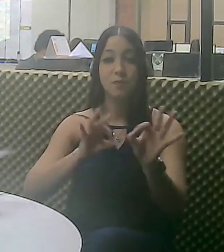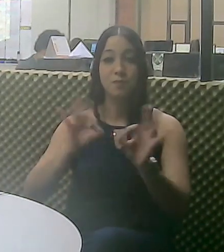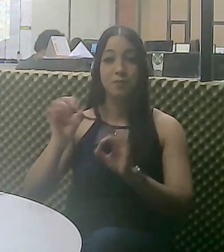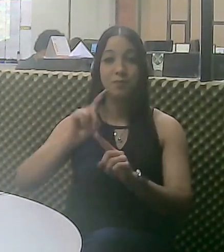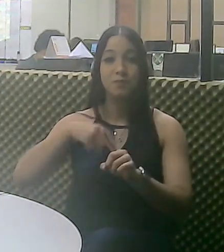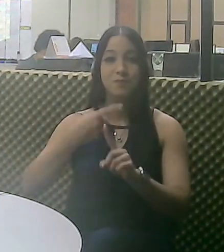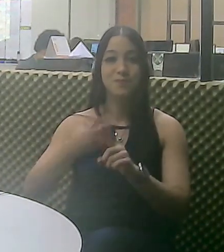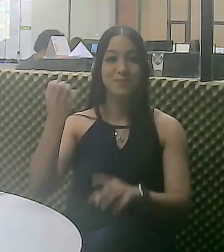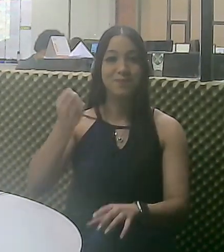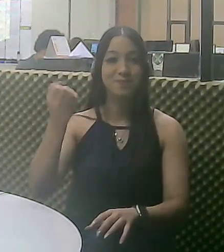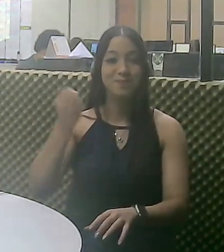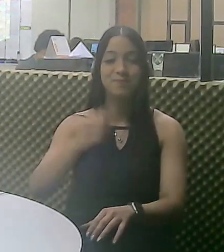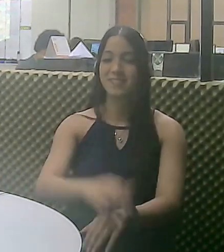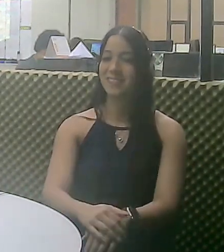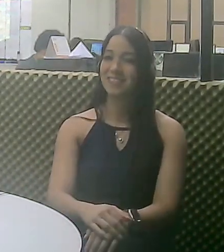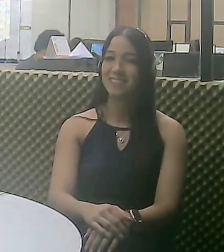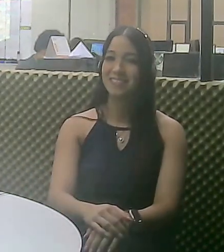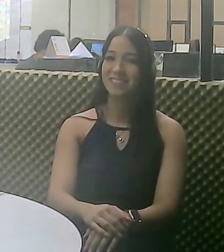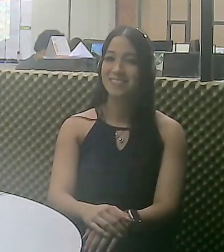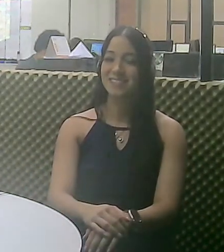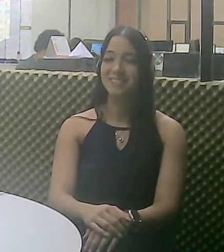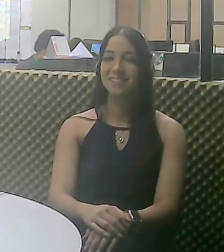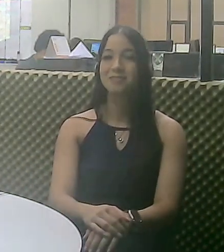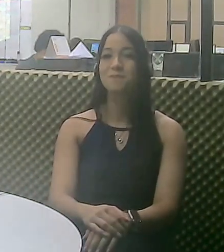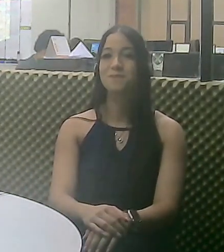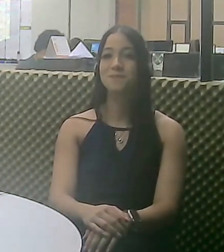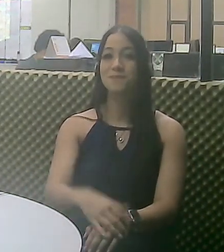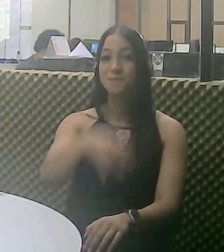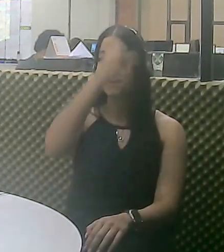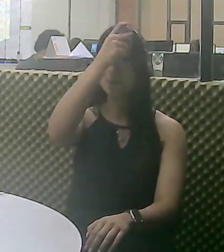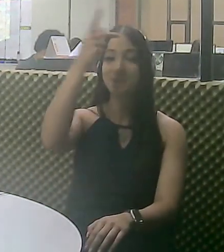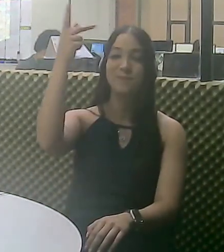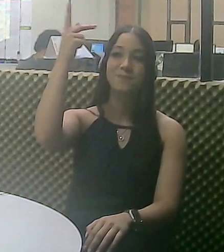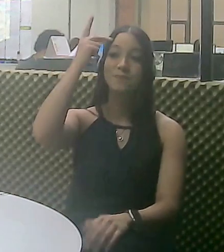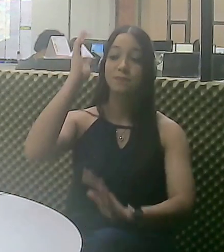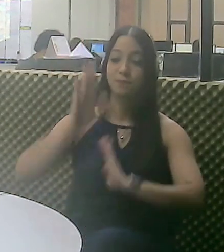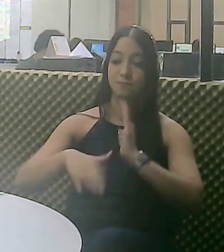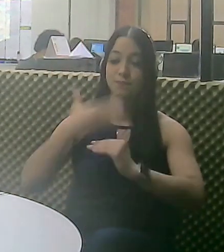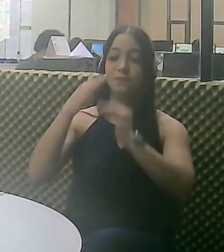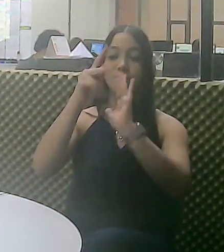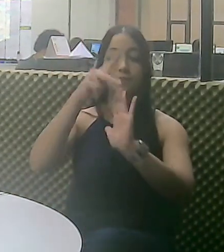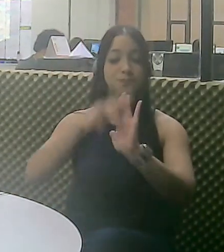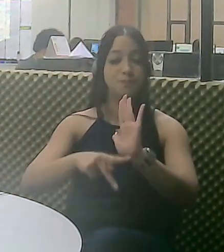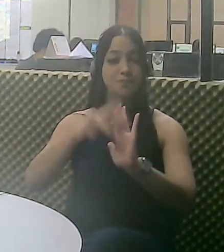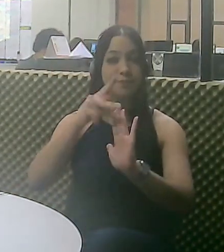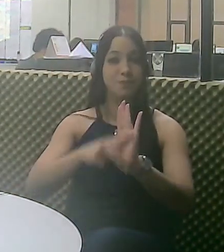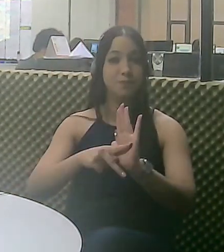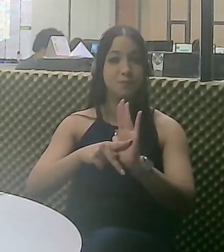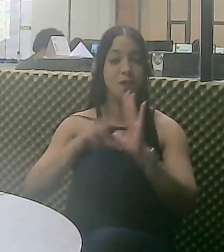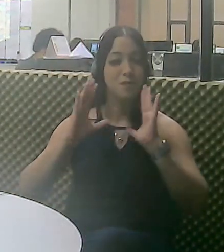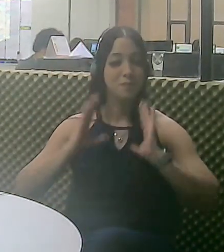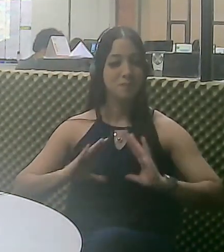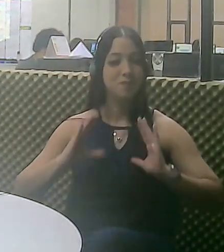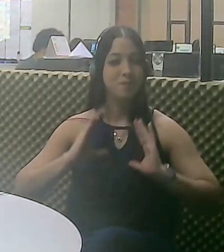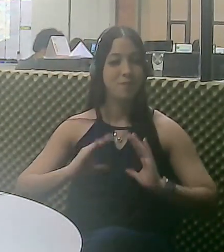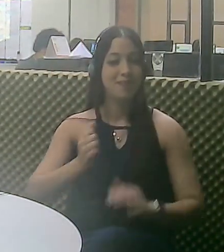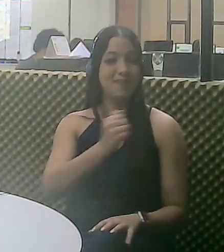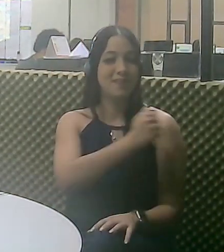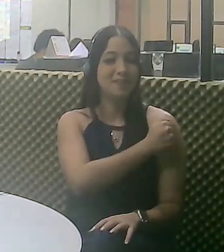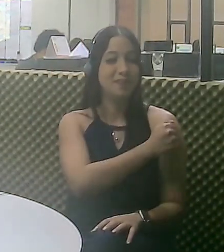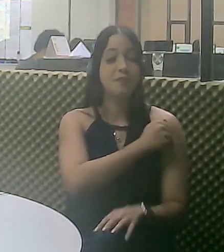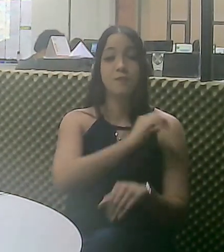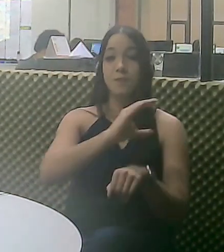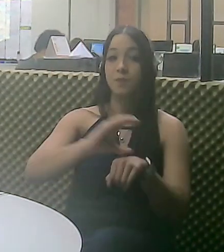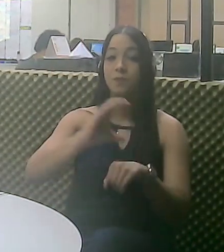mais leite e ainda prefeitura desenvolve projeto tá na praça com alunos